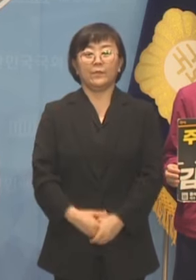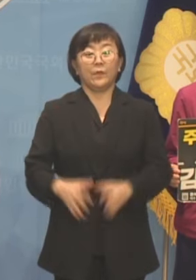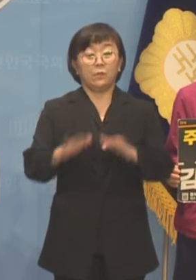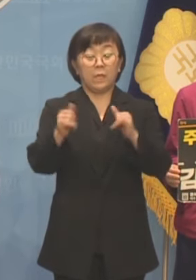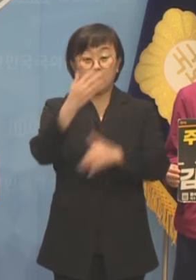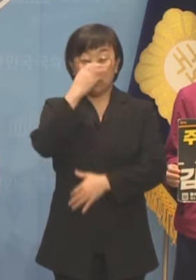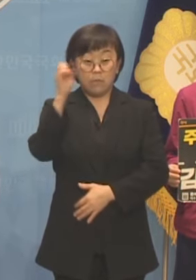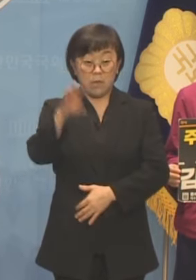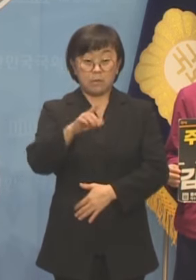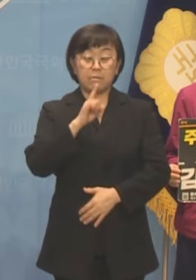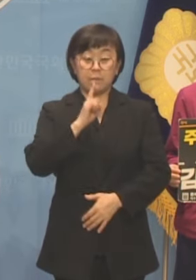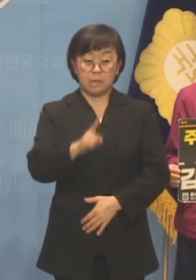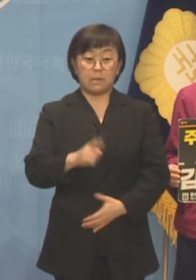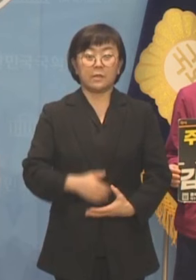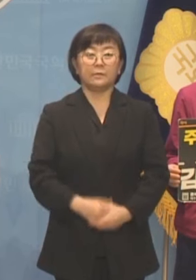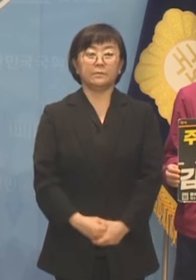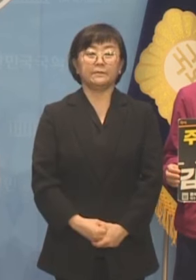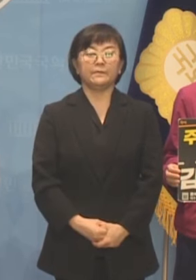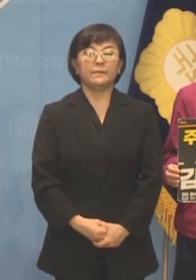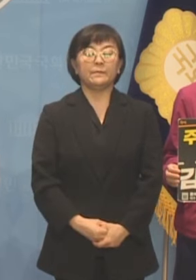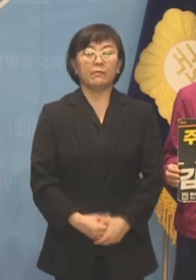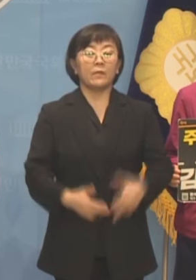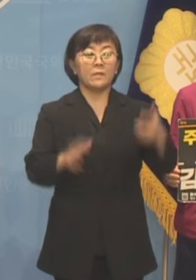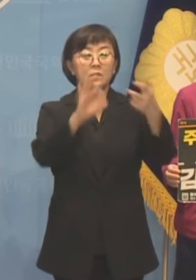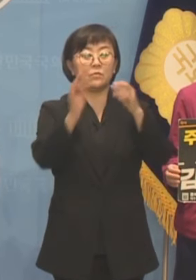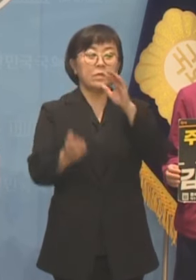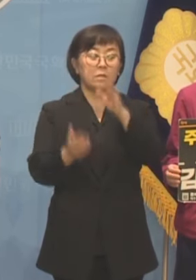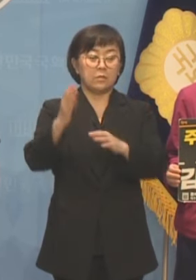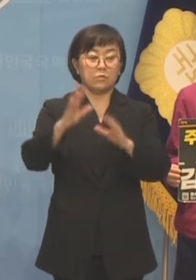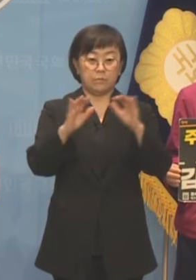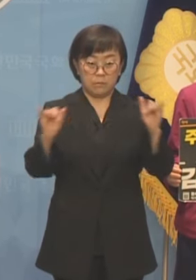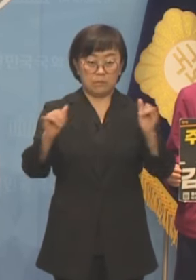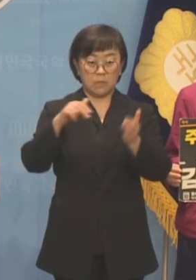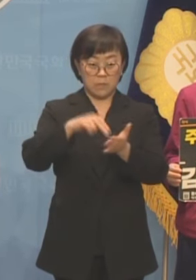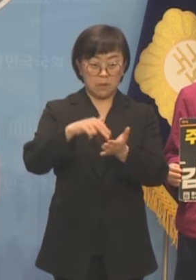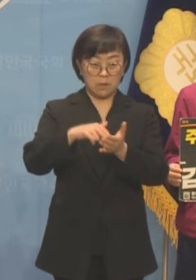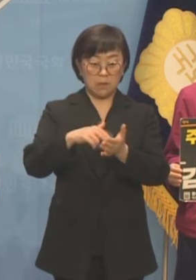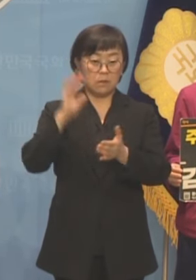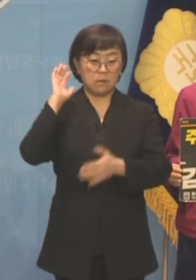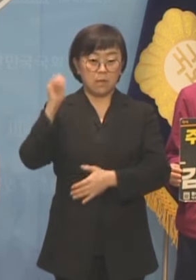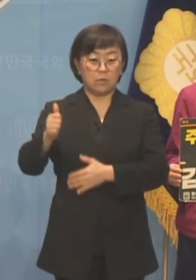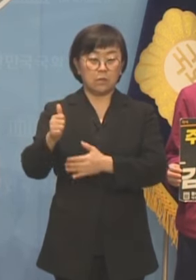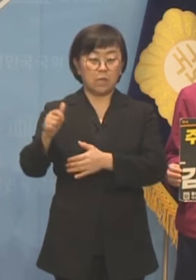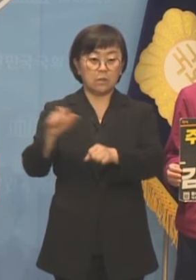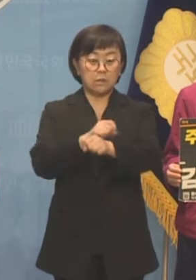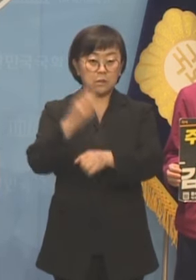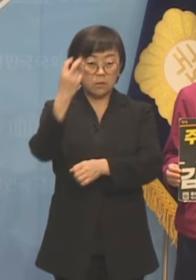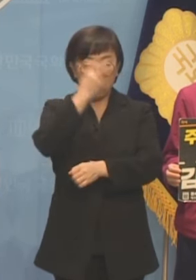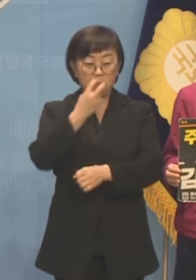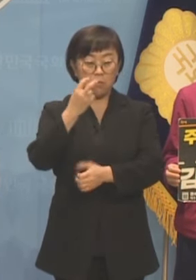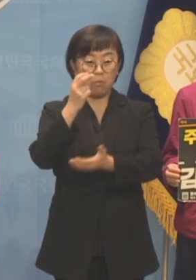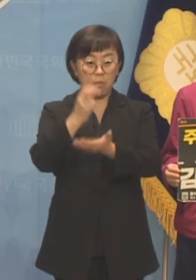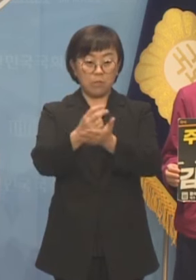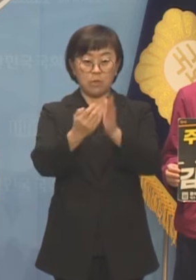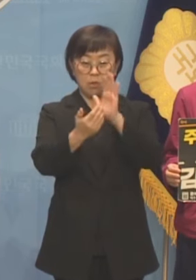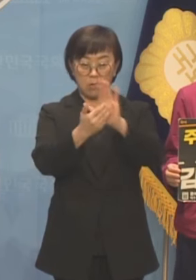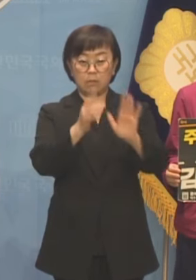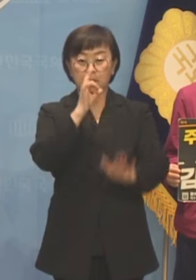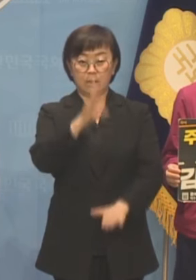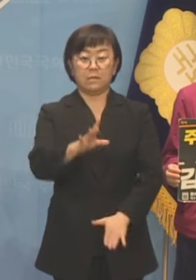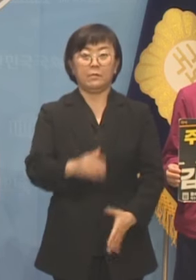국민을 기만하는 것이기 때문입니다 70% 넘는 국민은 대통령이 특권 법안을 거부해서는 안